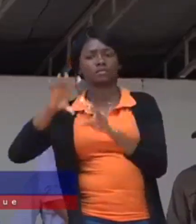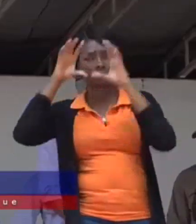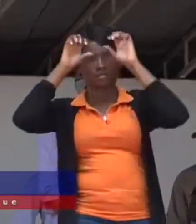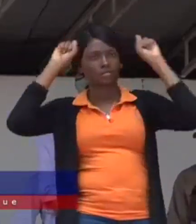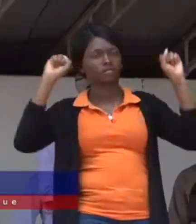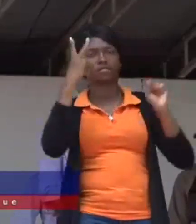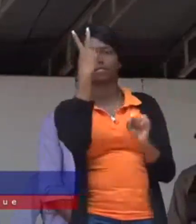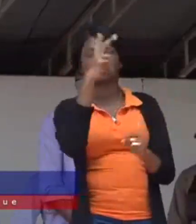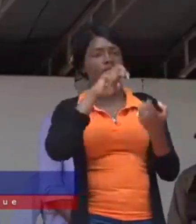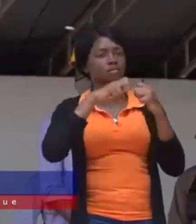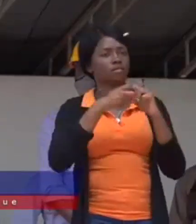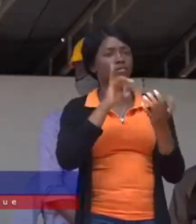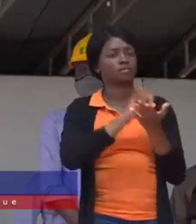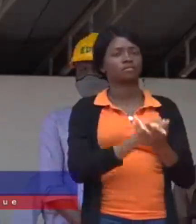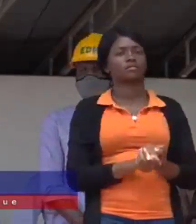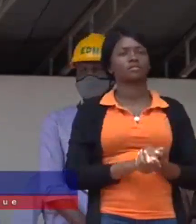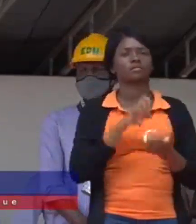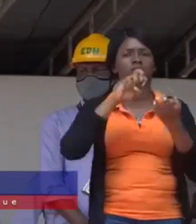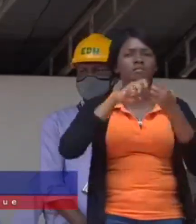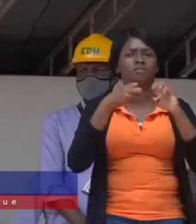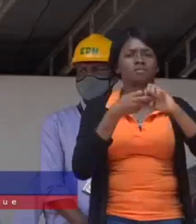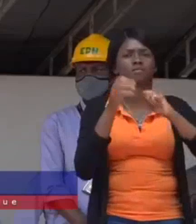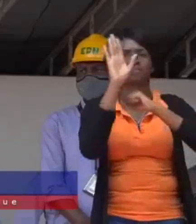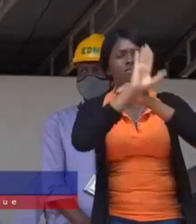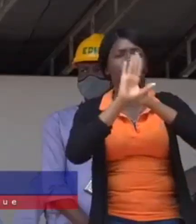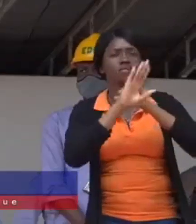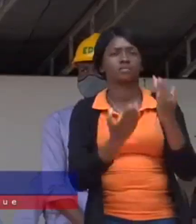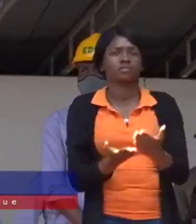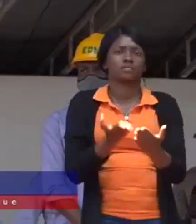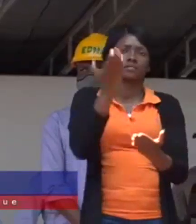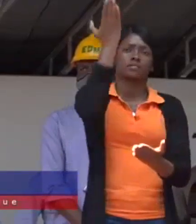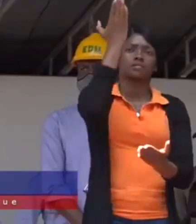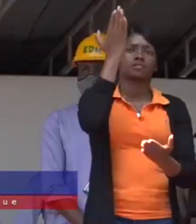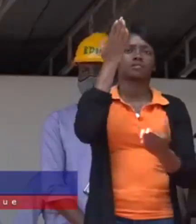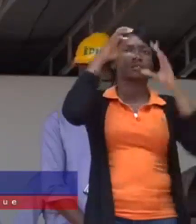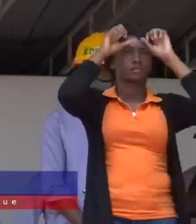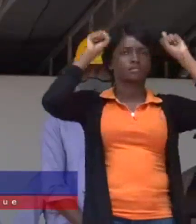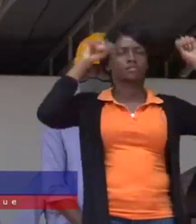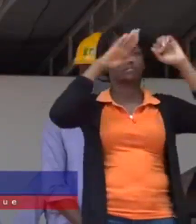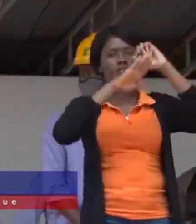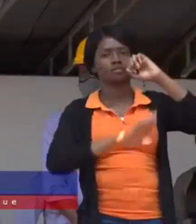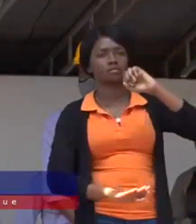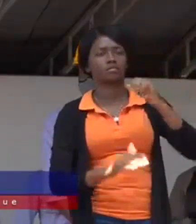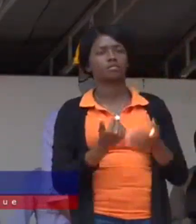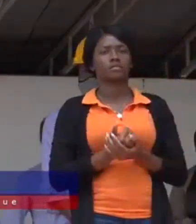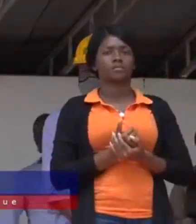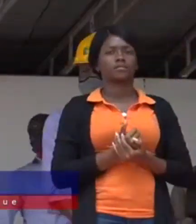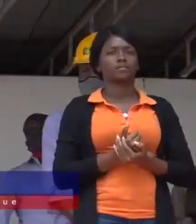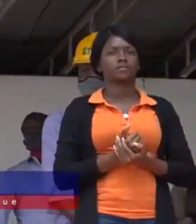ça yo. Ou tendez, insécurité a monté, président descend. Et